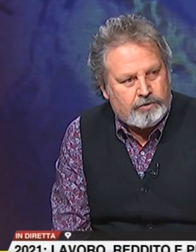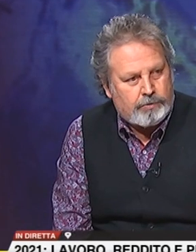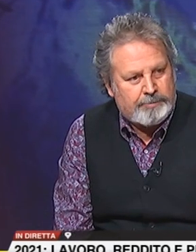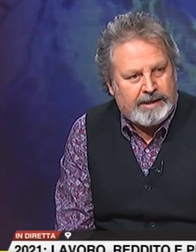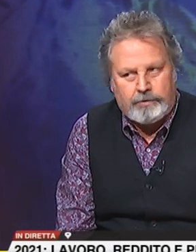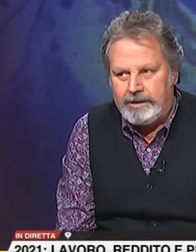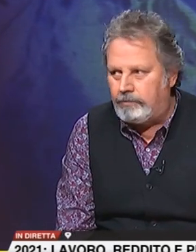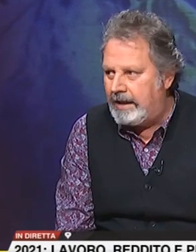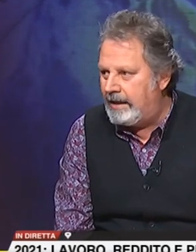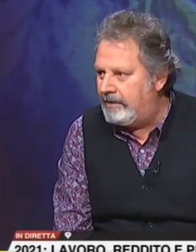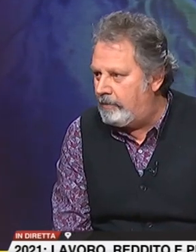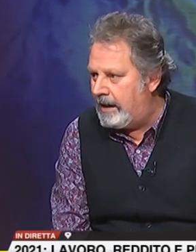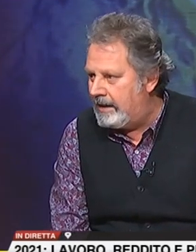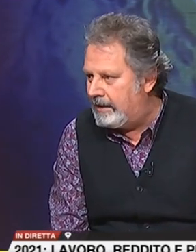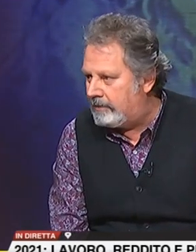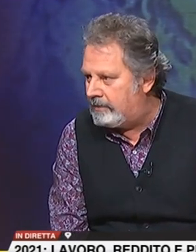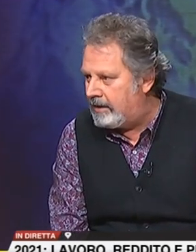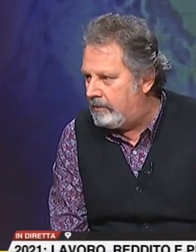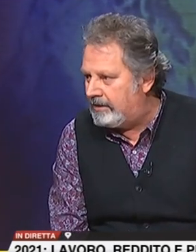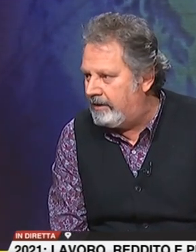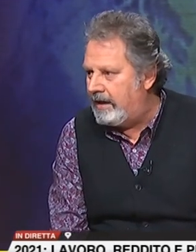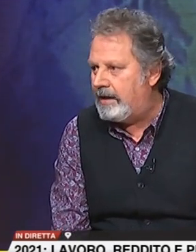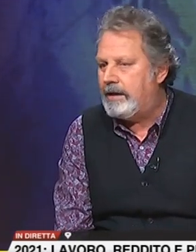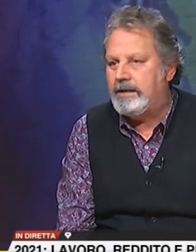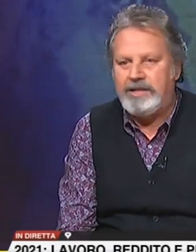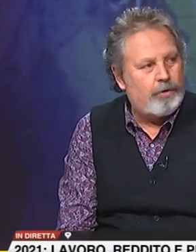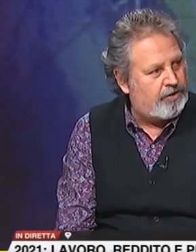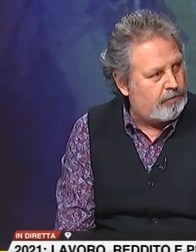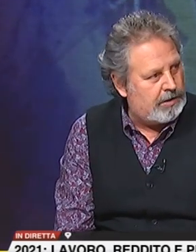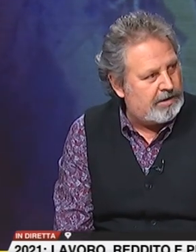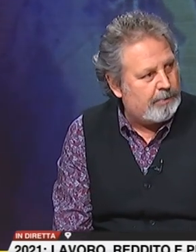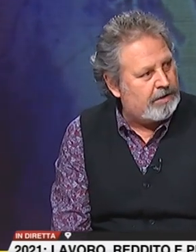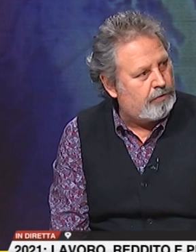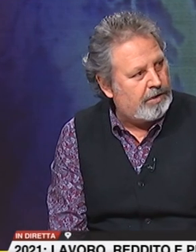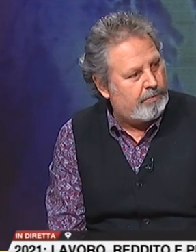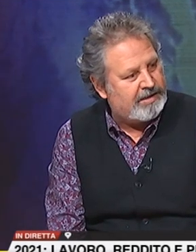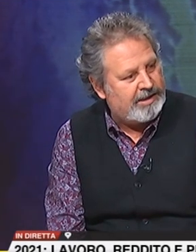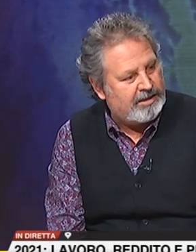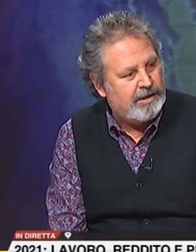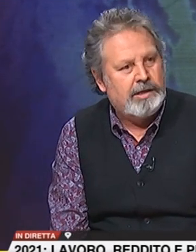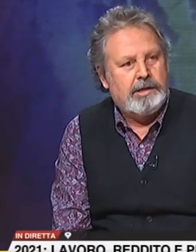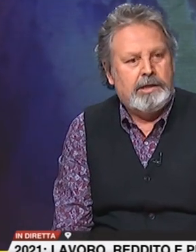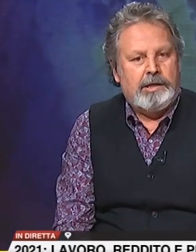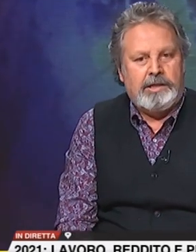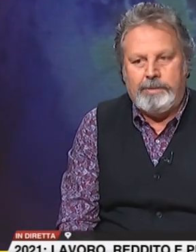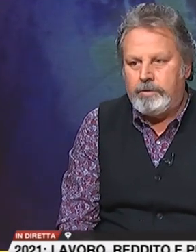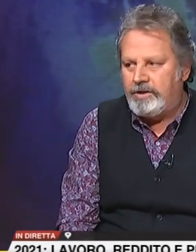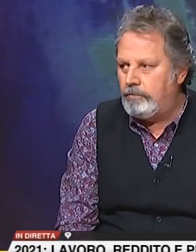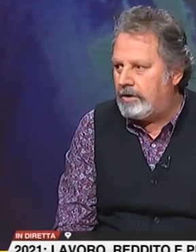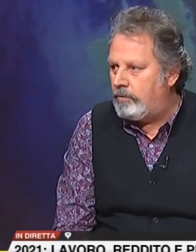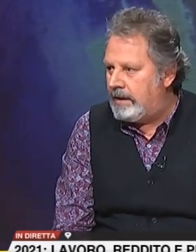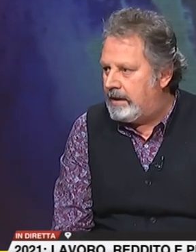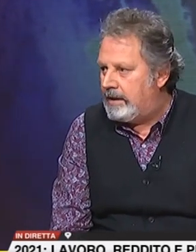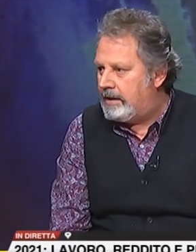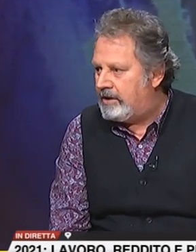sindacato che sotto l'aspetto della tutela individuale e della tutela collettiva siamo cresciuti. Siamo cresciuti come iscritti, siamo